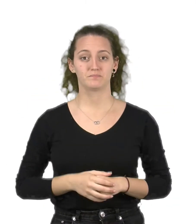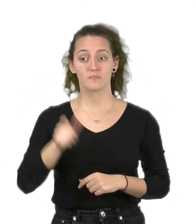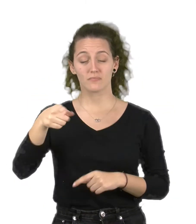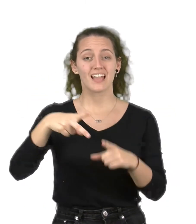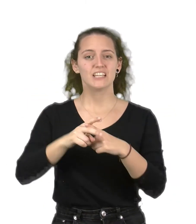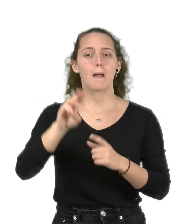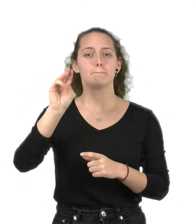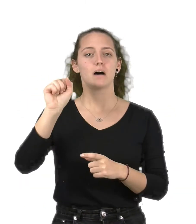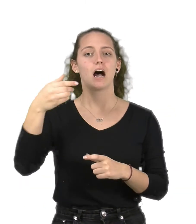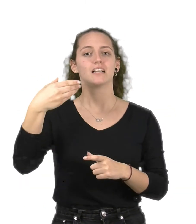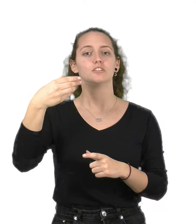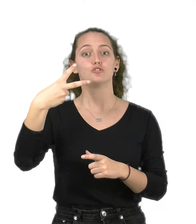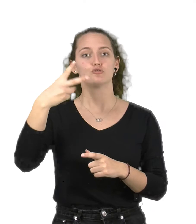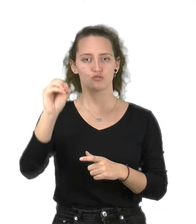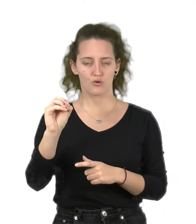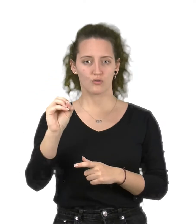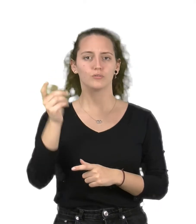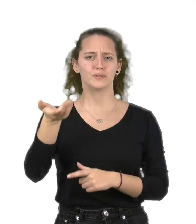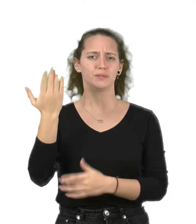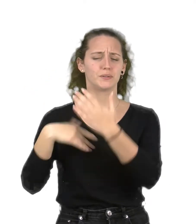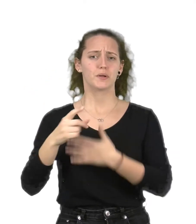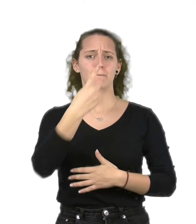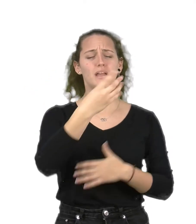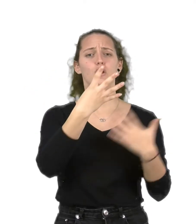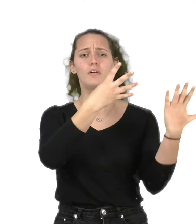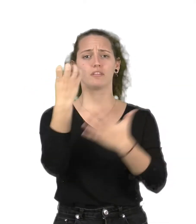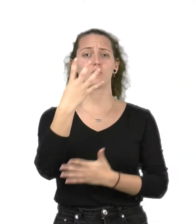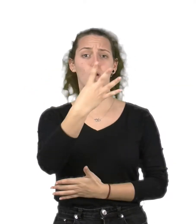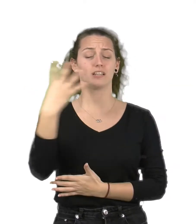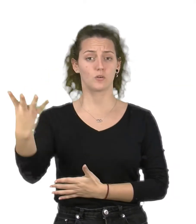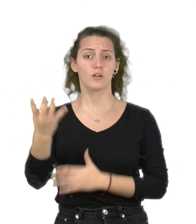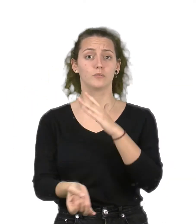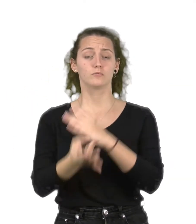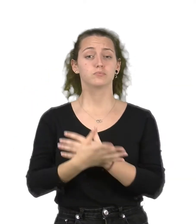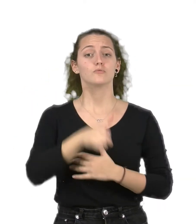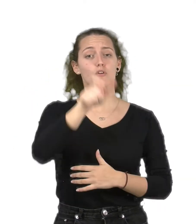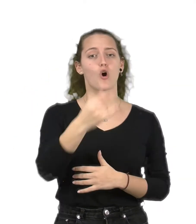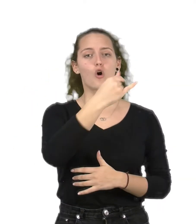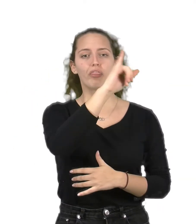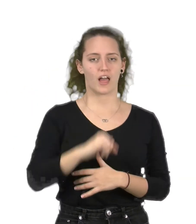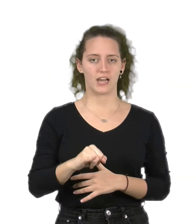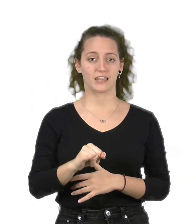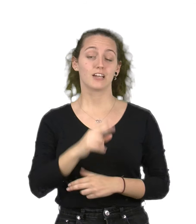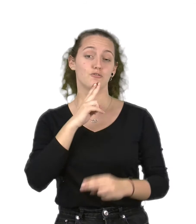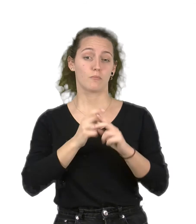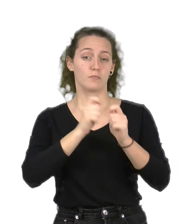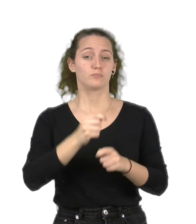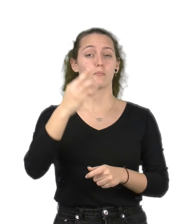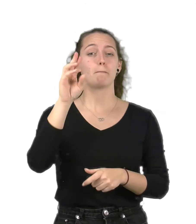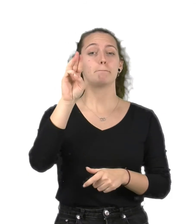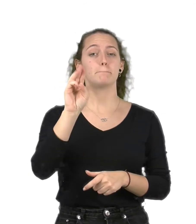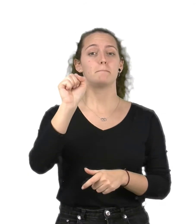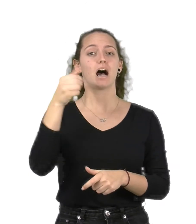el astillero de Pacho, fundado en 1944 por Marcelino González,